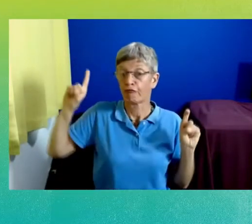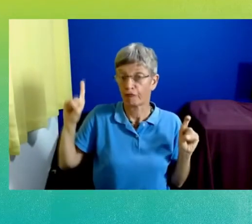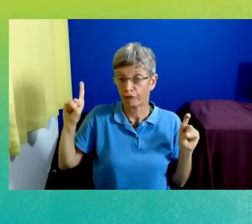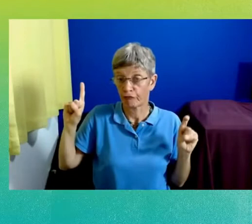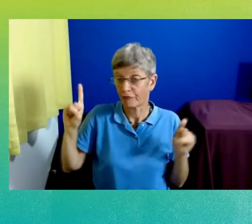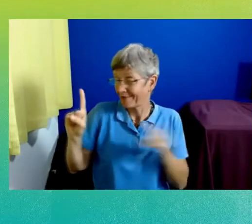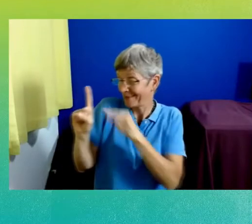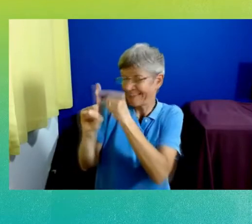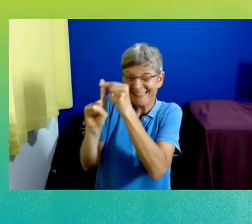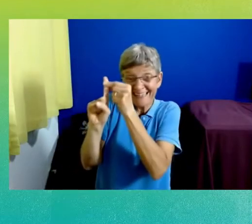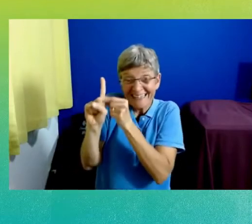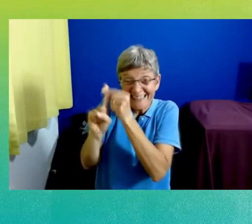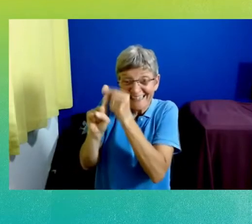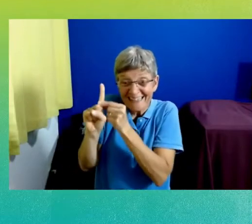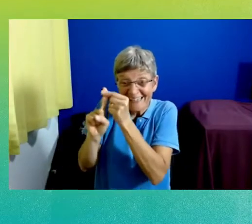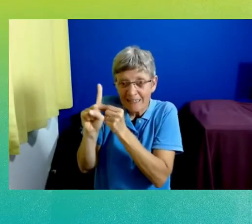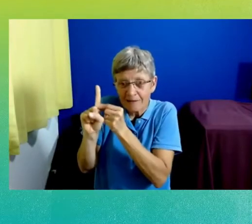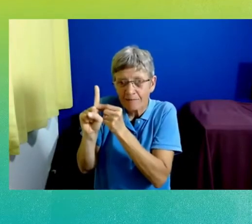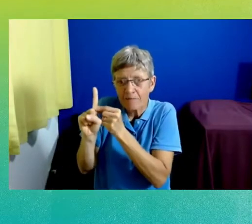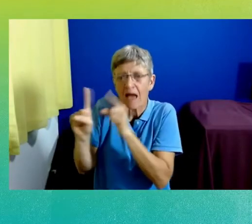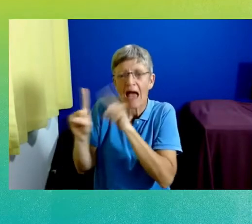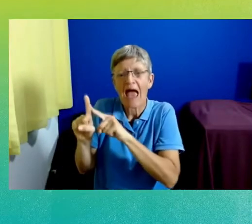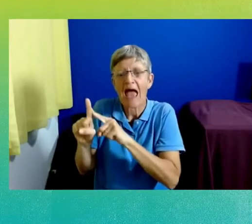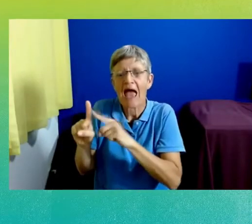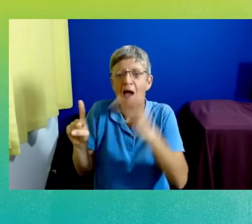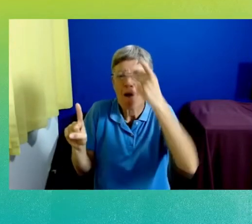abre as imagens.